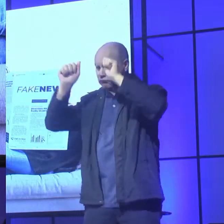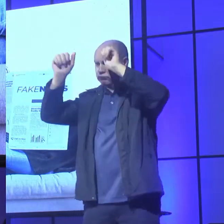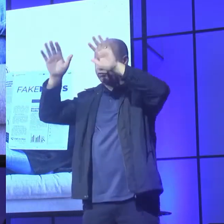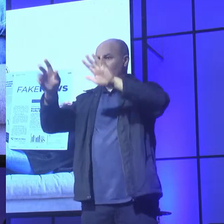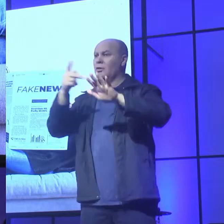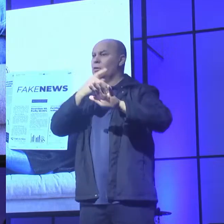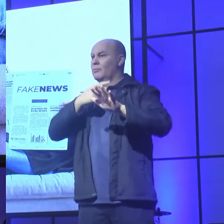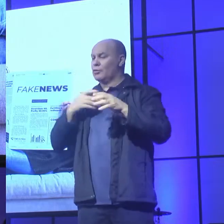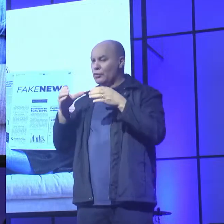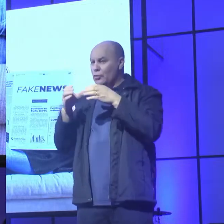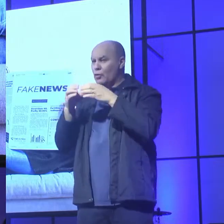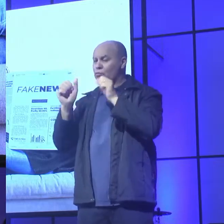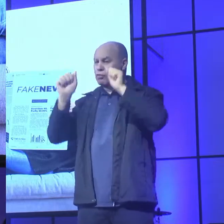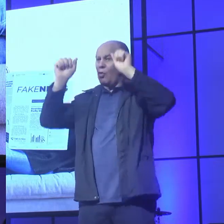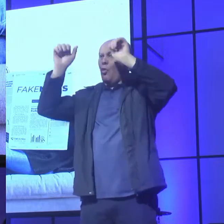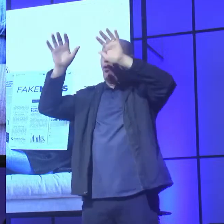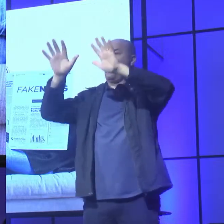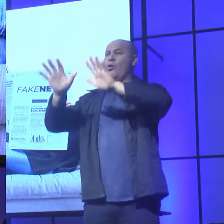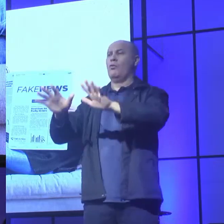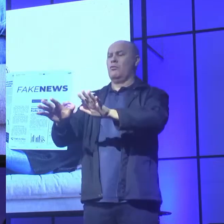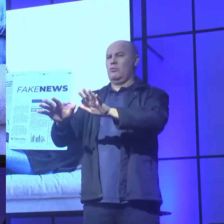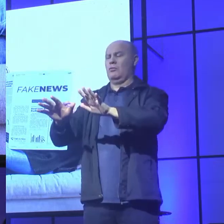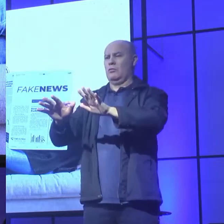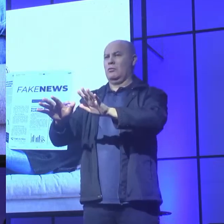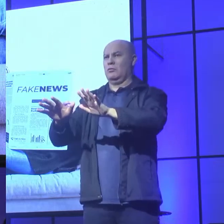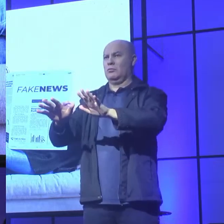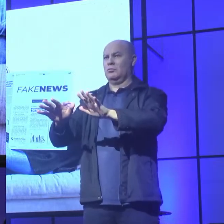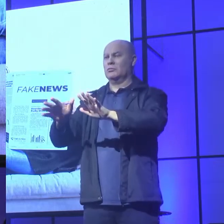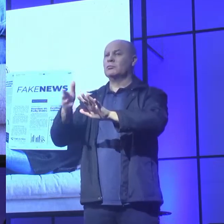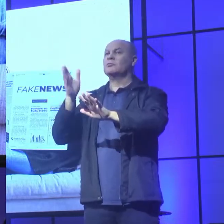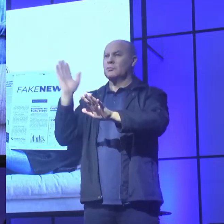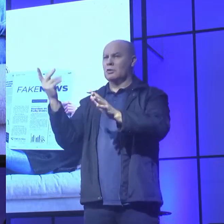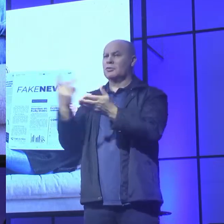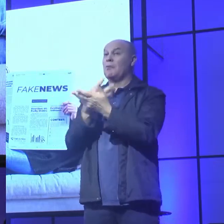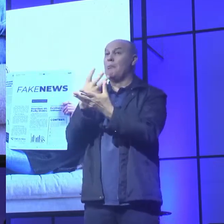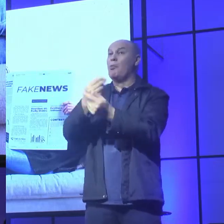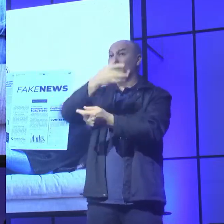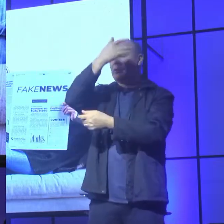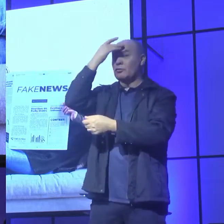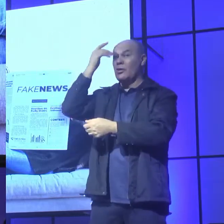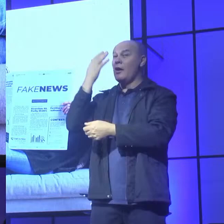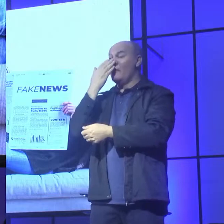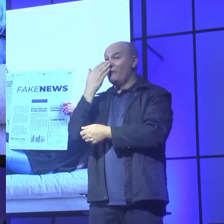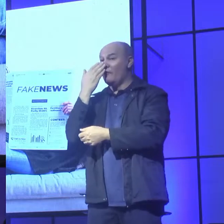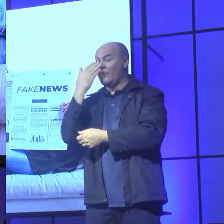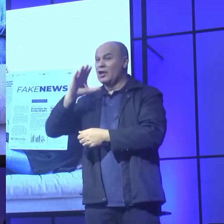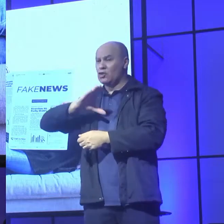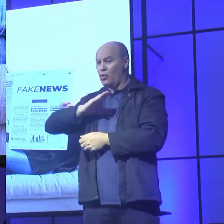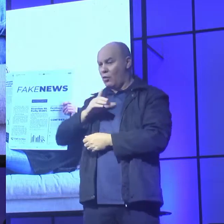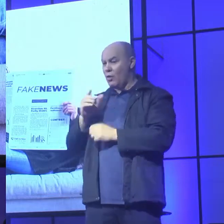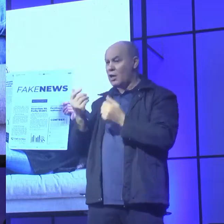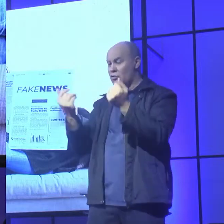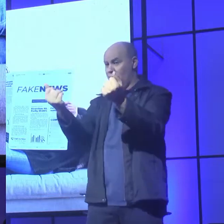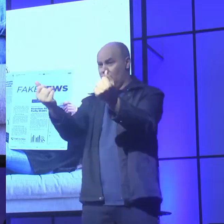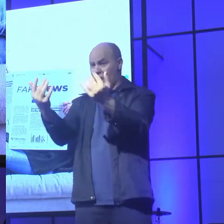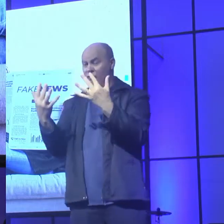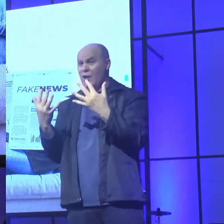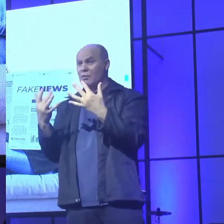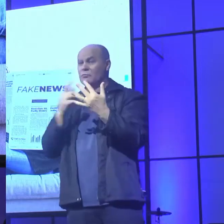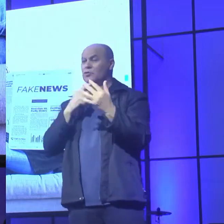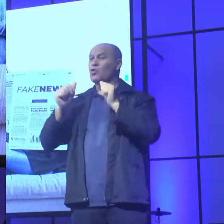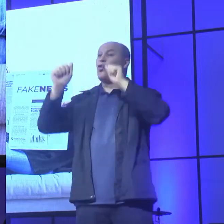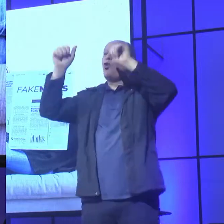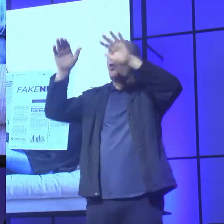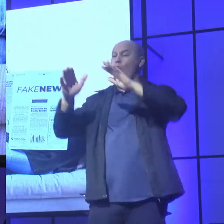têm vindo, colocam a sua realidade, e nós oramos então de maneira específica. Se você quer fazer isso, você